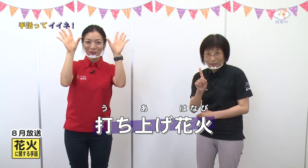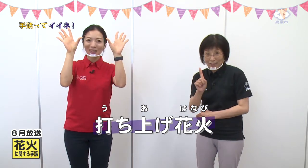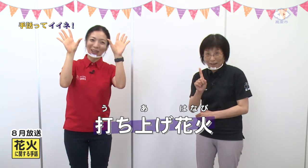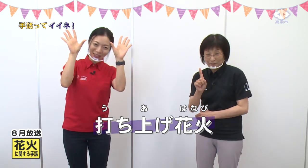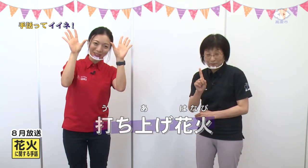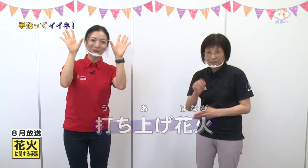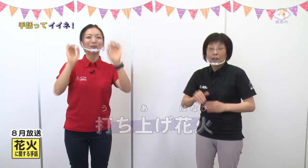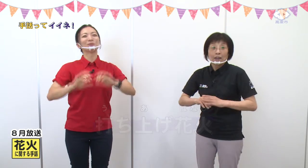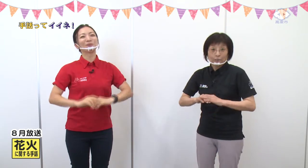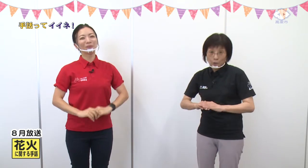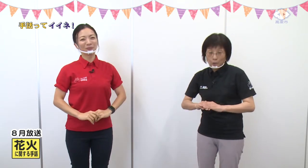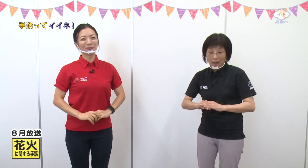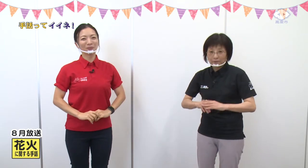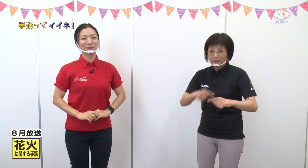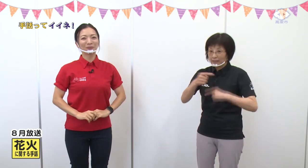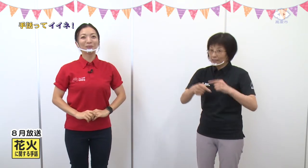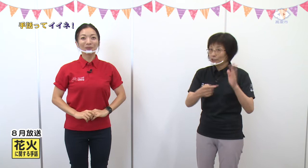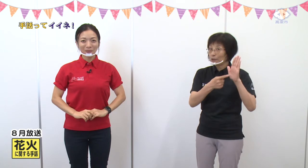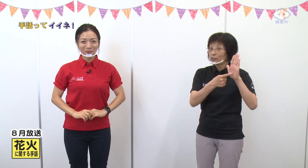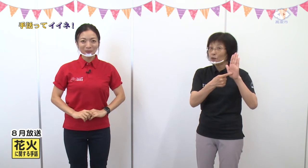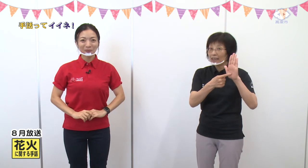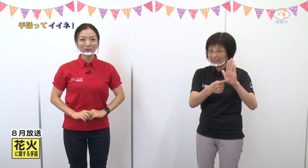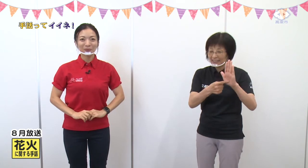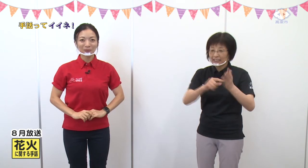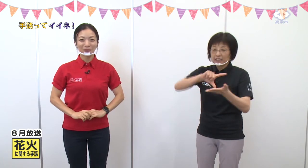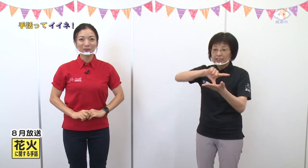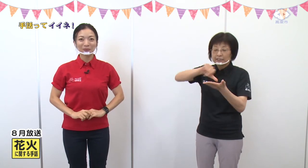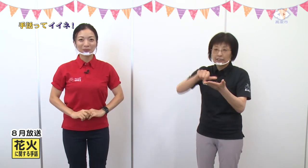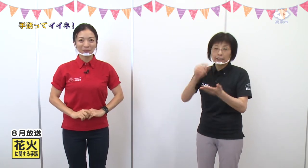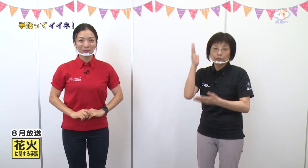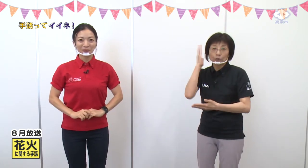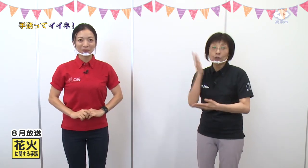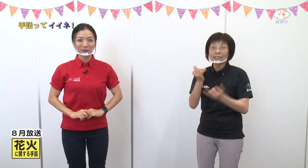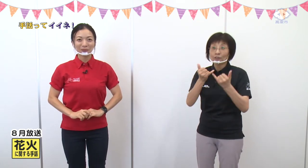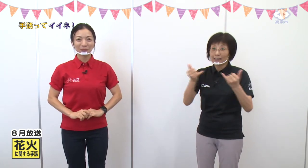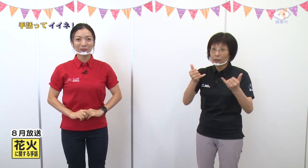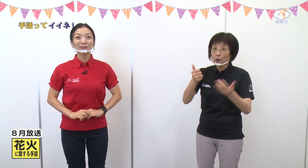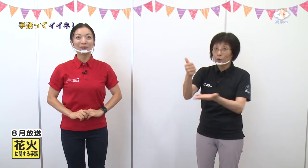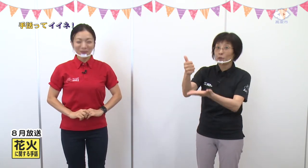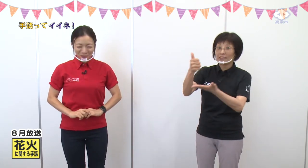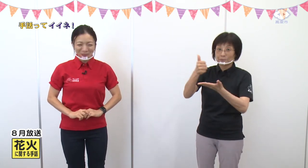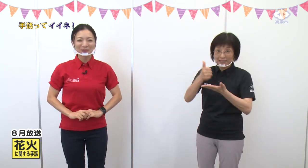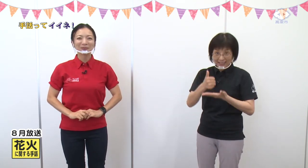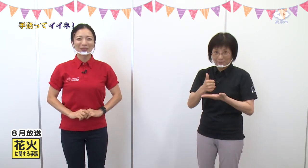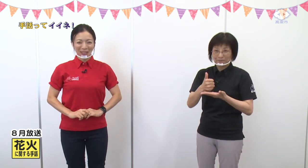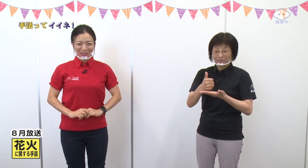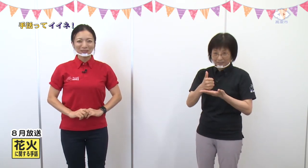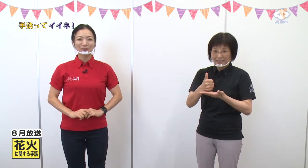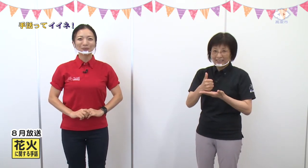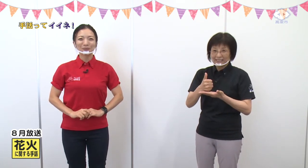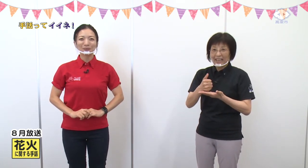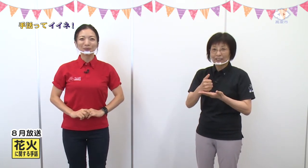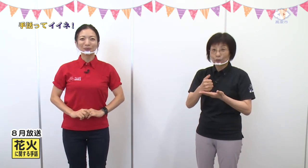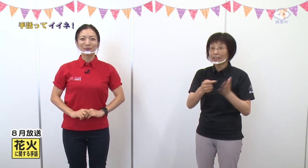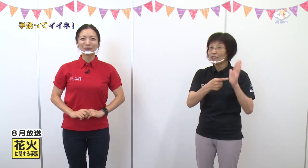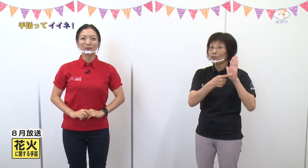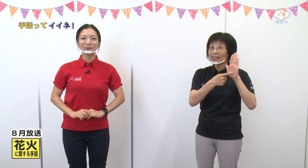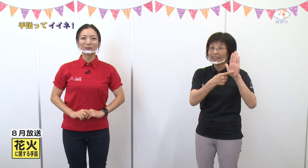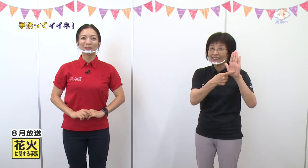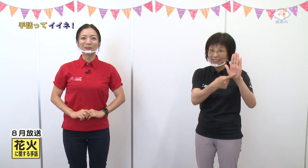か。 はい、 今日は手話表現に地域のろう者の方をお呼びしました。 はい、 さあどんな表現が出てく